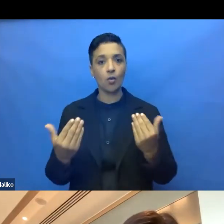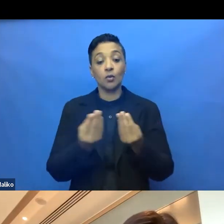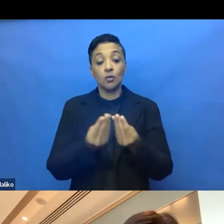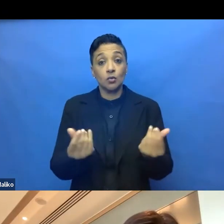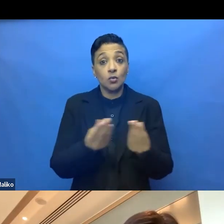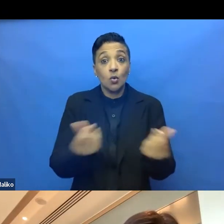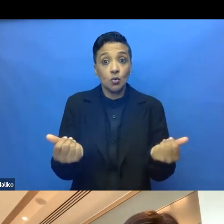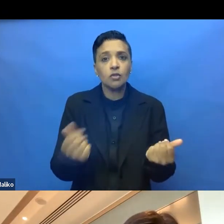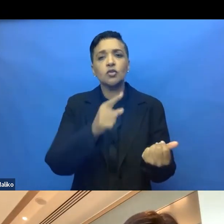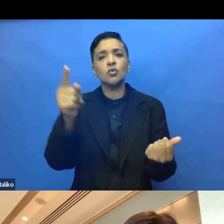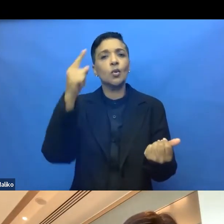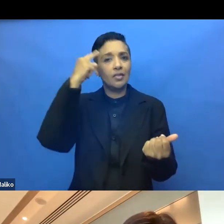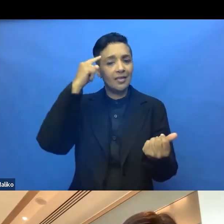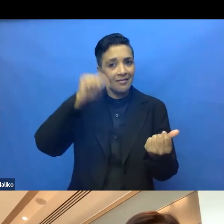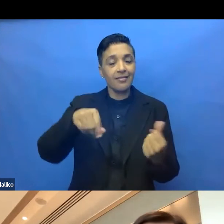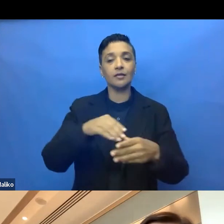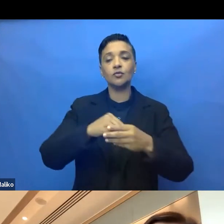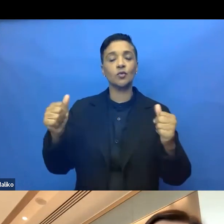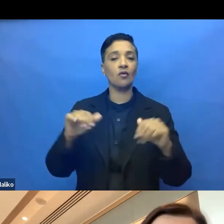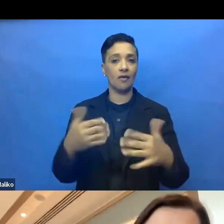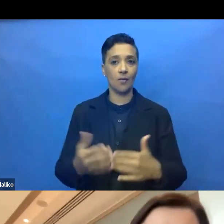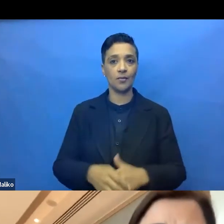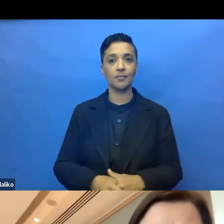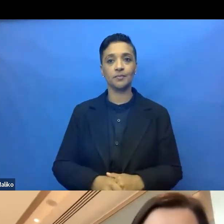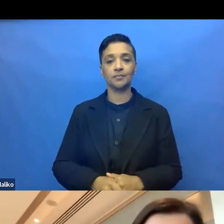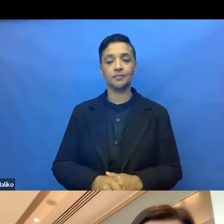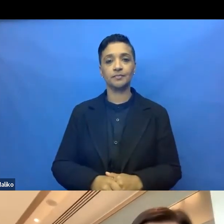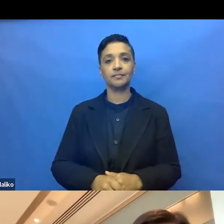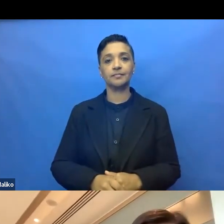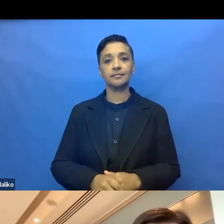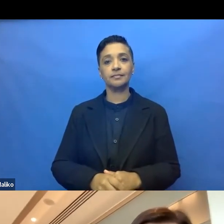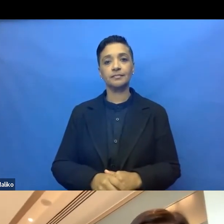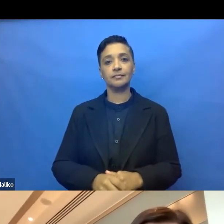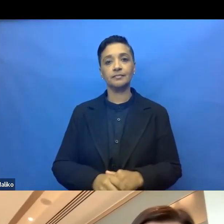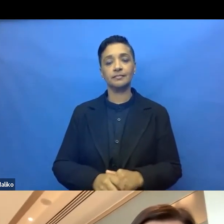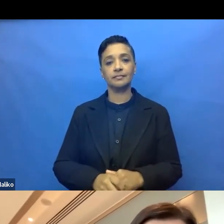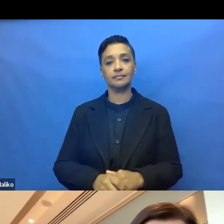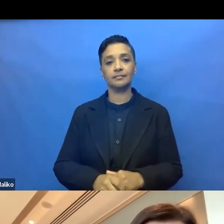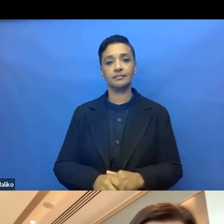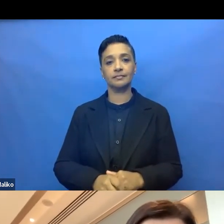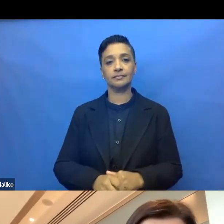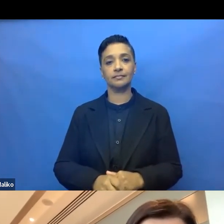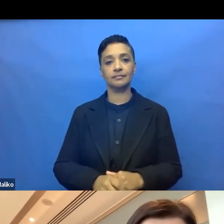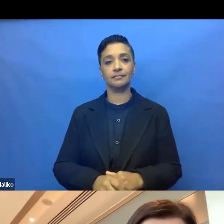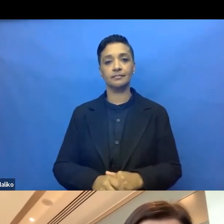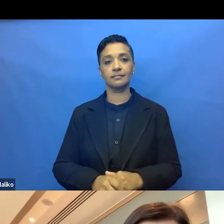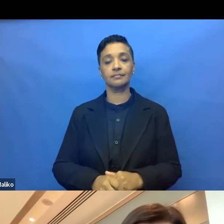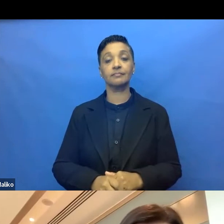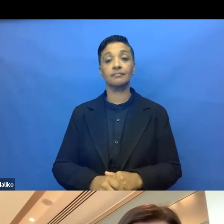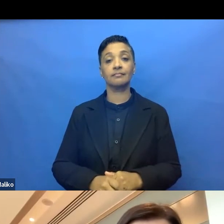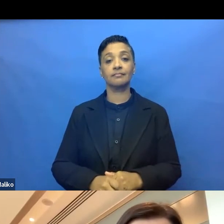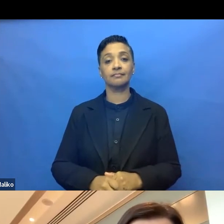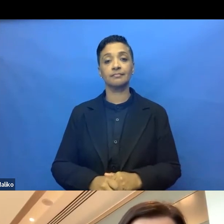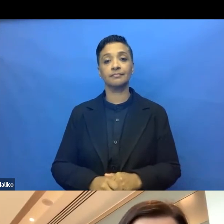situation des personnes en situation de handicap dans les plans pour atténuation du changement climatique. Et je vais